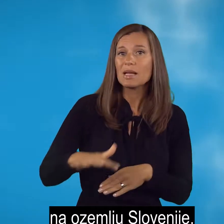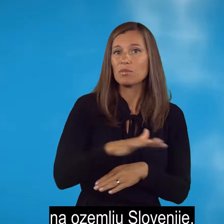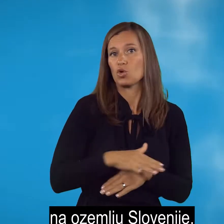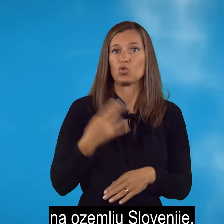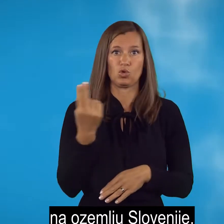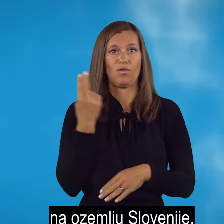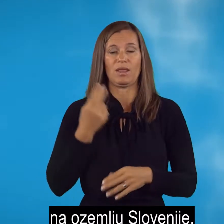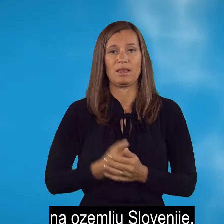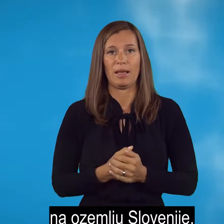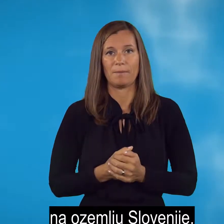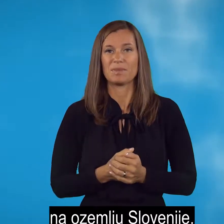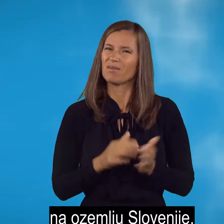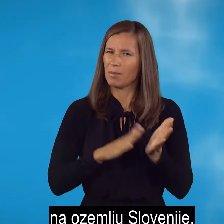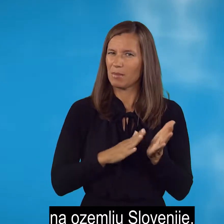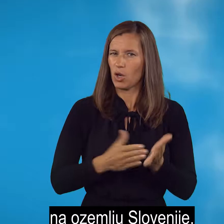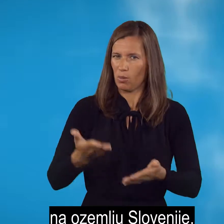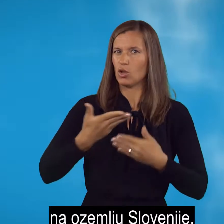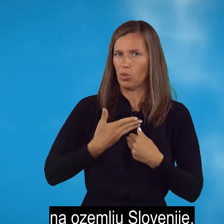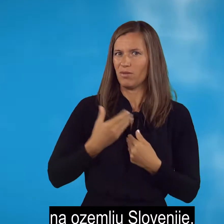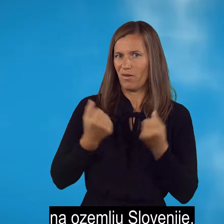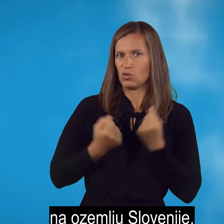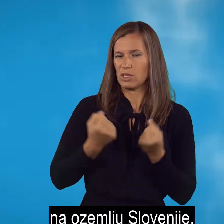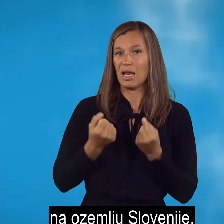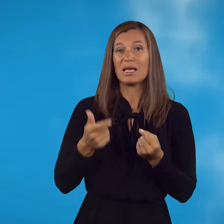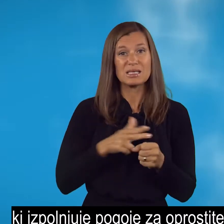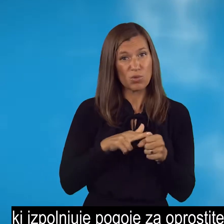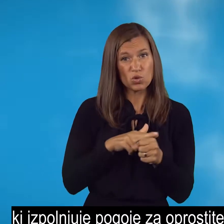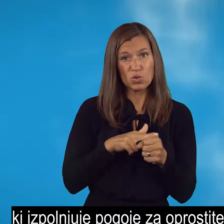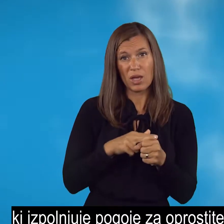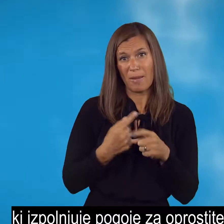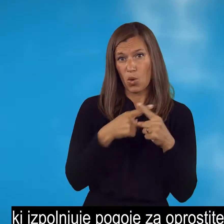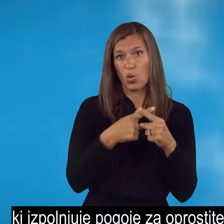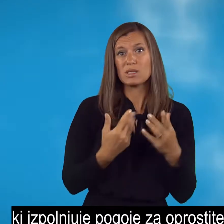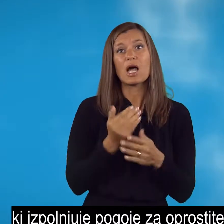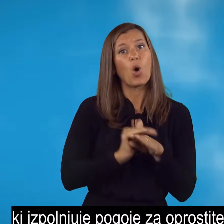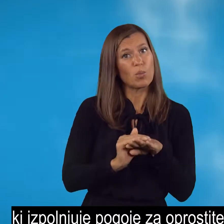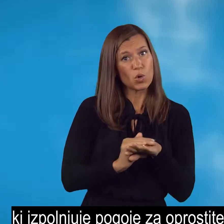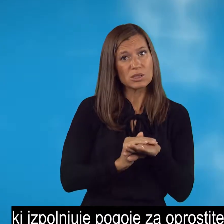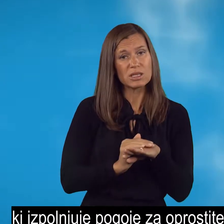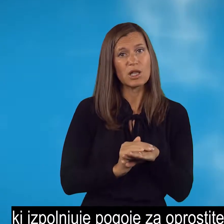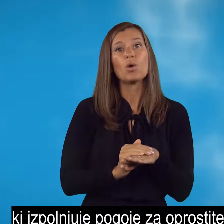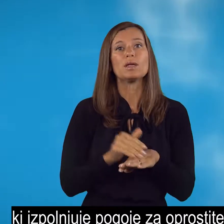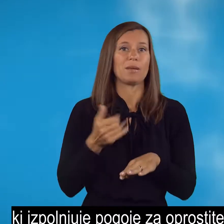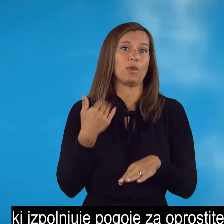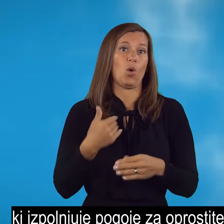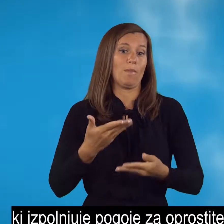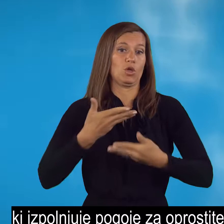Slovenije. V primeru pridobitve vozila, ki izpolnjuje pogoje za oprostitev in je bilo pridobljeno